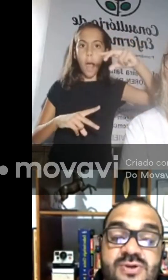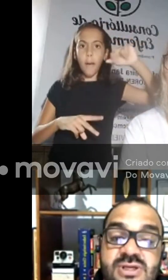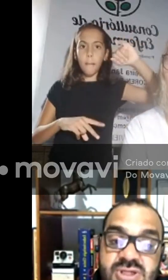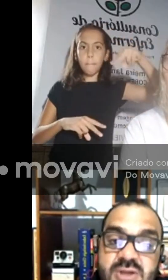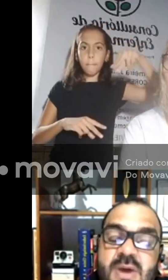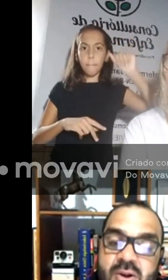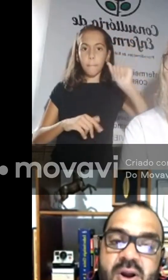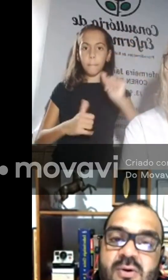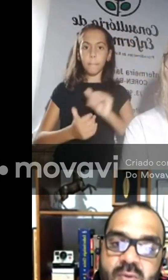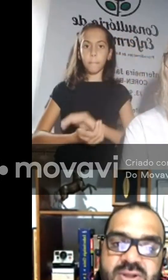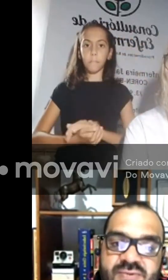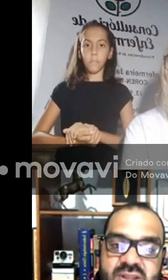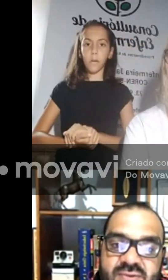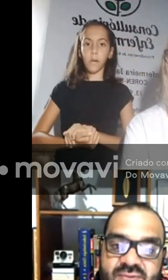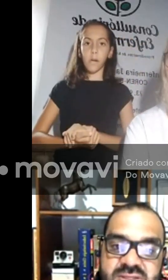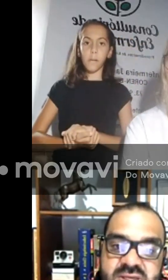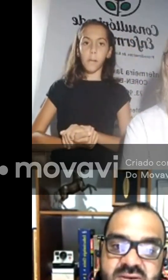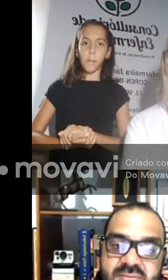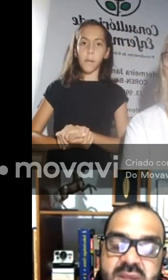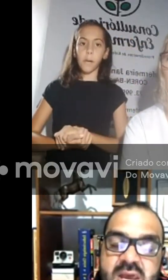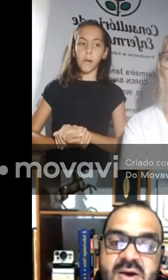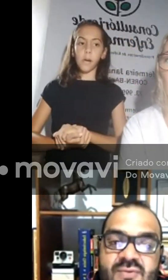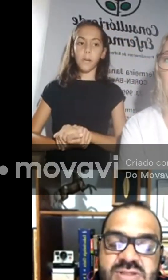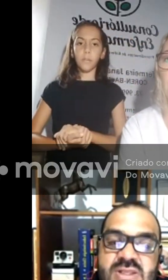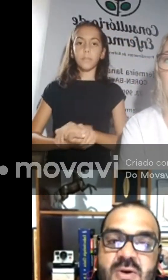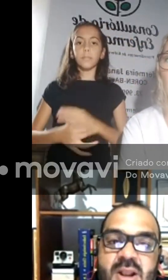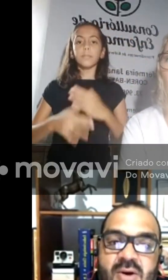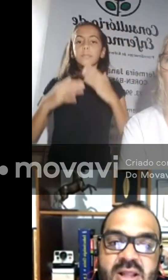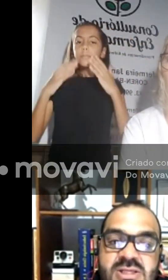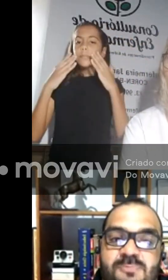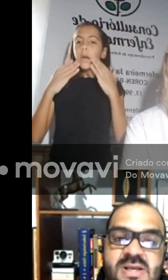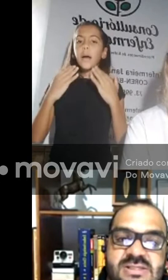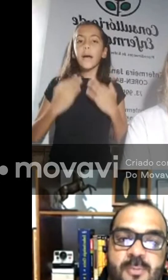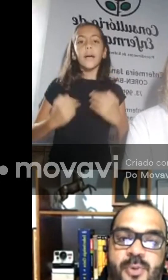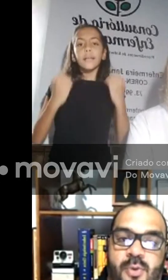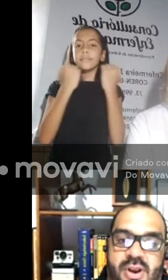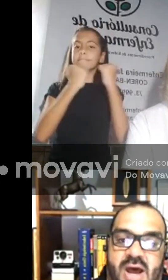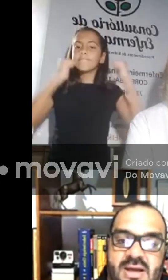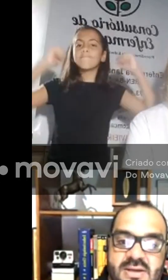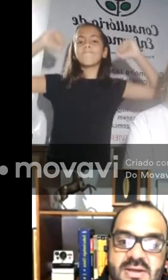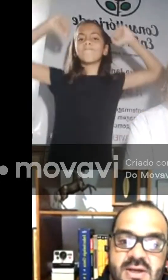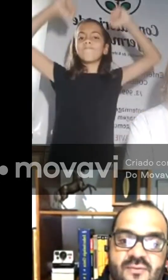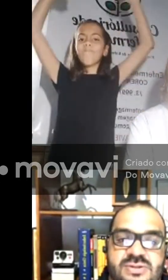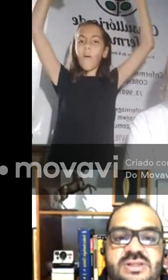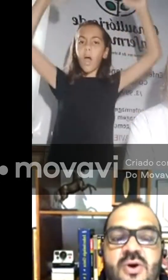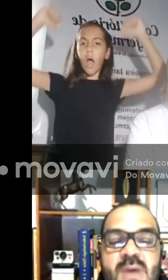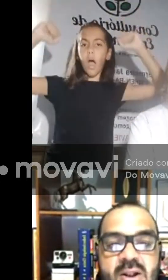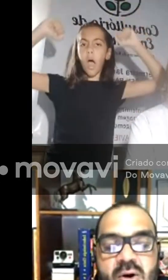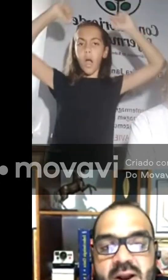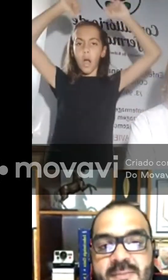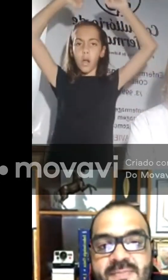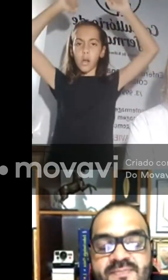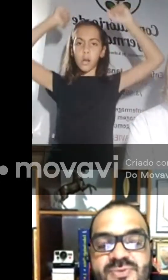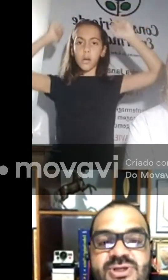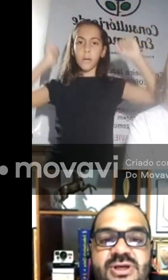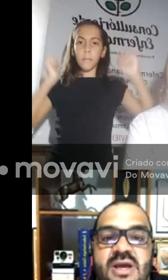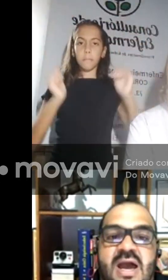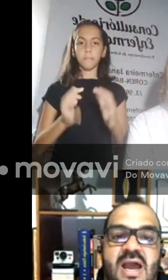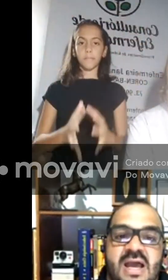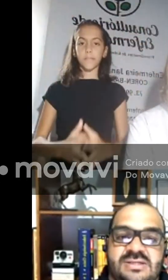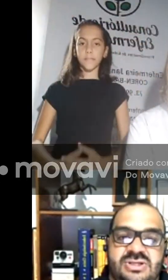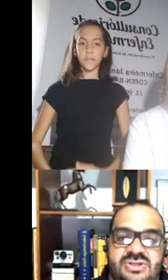saturação de oxigênio melhora com atividade física. Você tem uma melhora de expansão pulmonar, você tem uma melhora